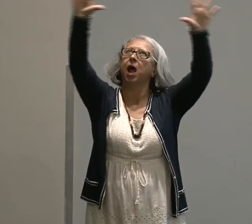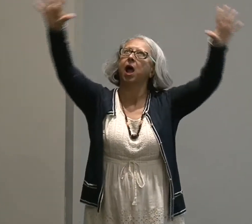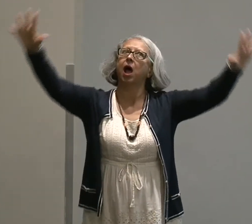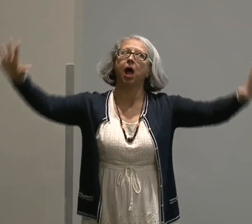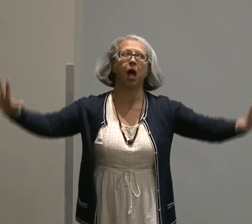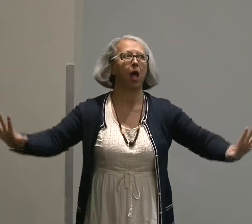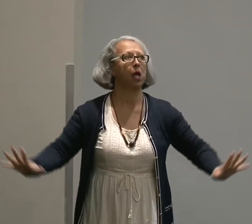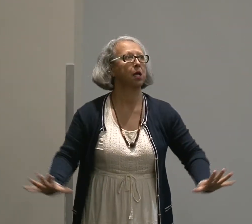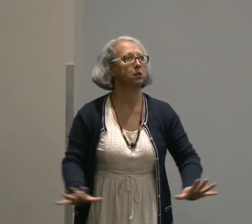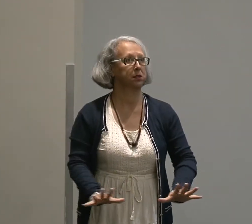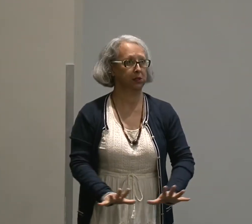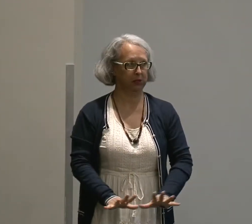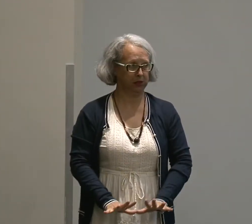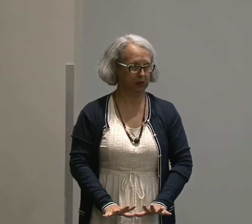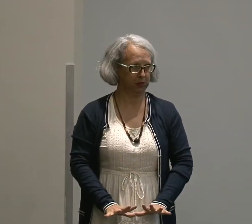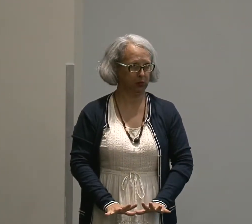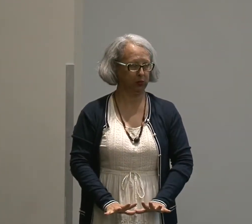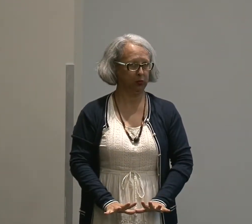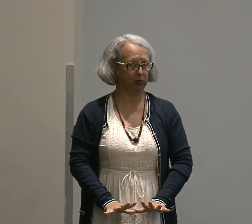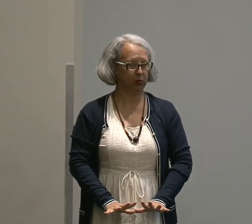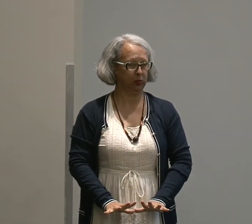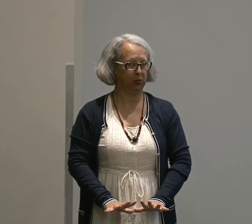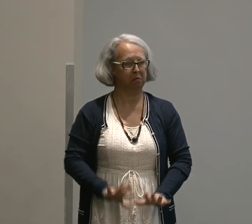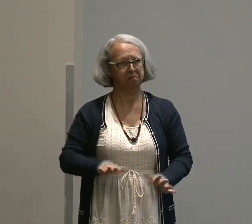Vamos pensar no todo o espectro da língua.